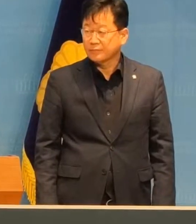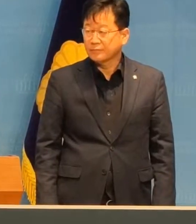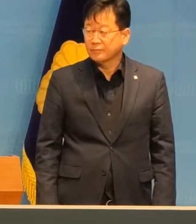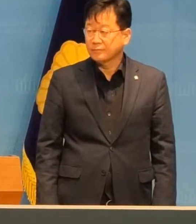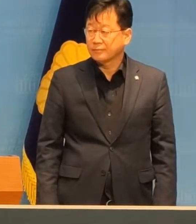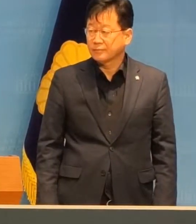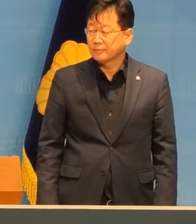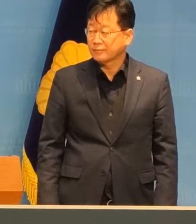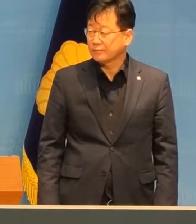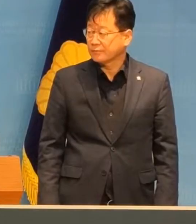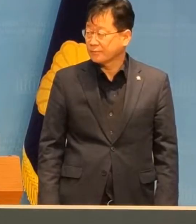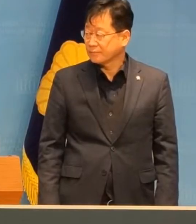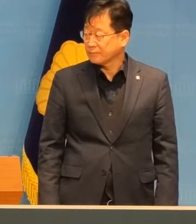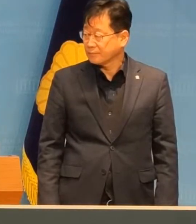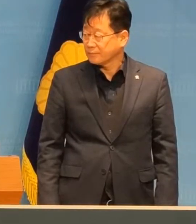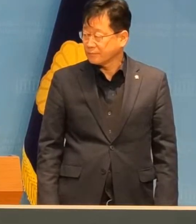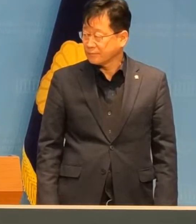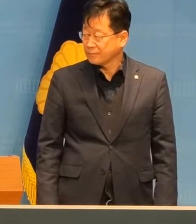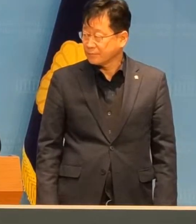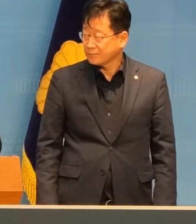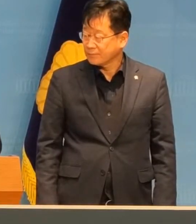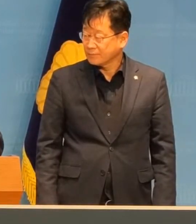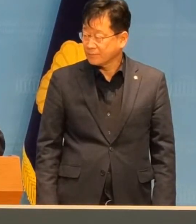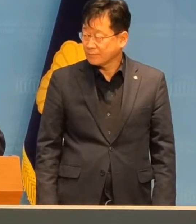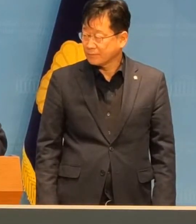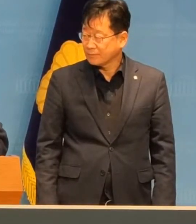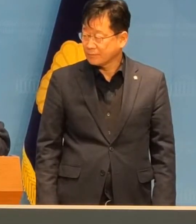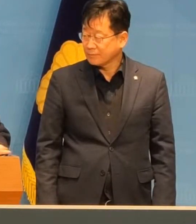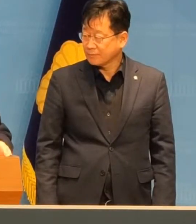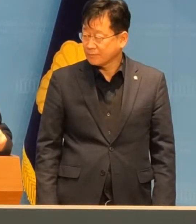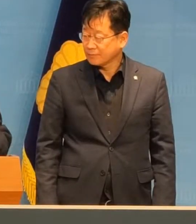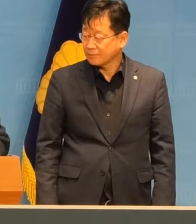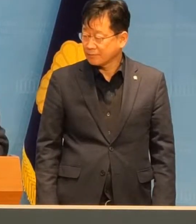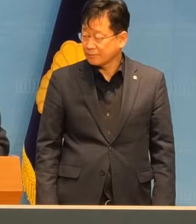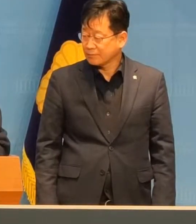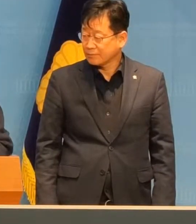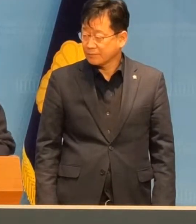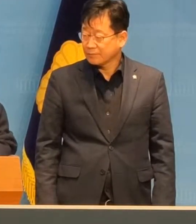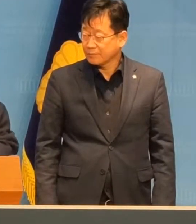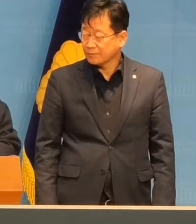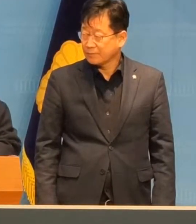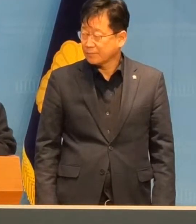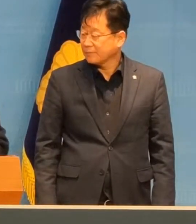하시고 이거 가져 나오세요. 그래 다음 분께 딱 나오니까.